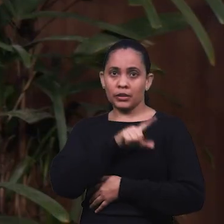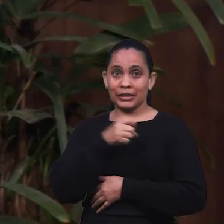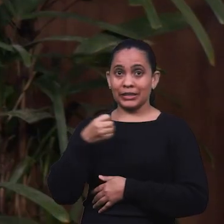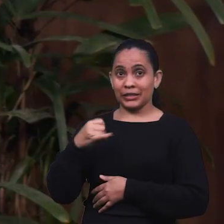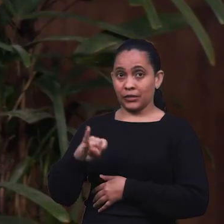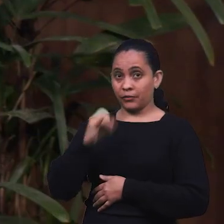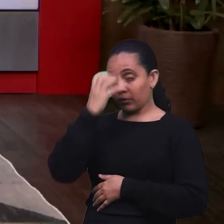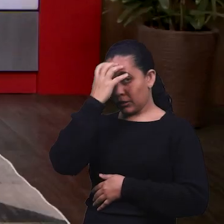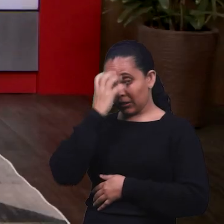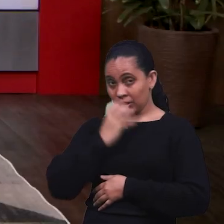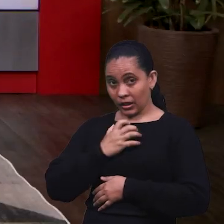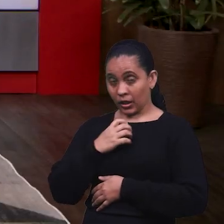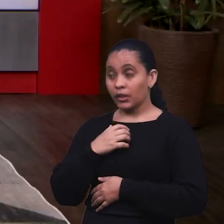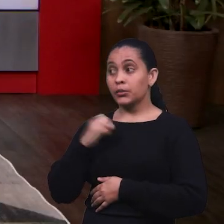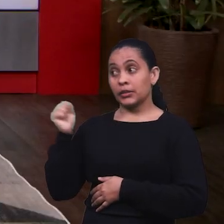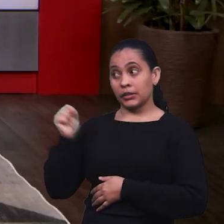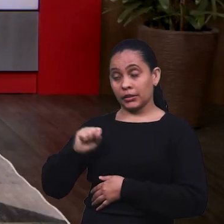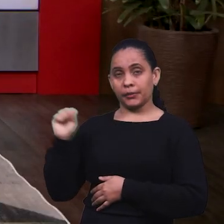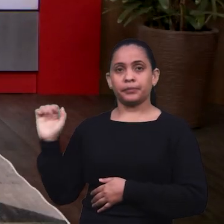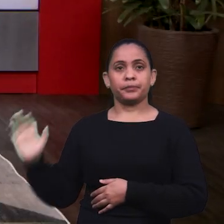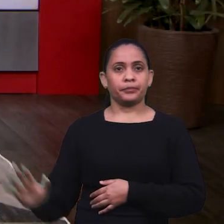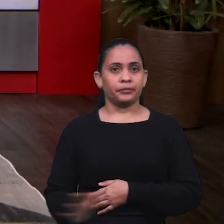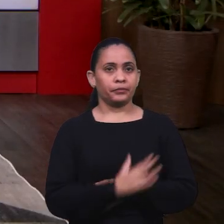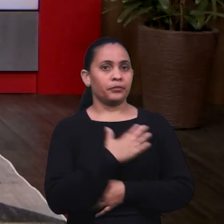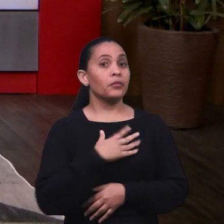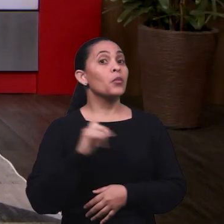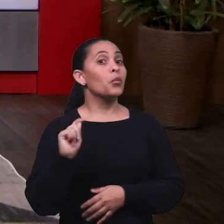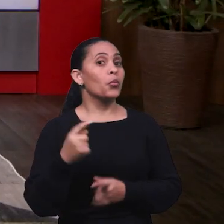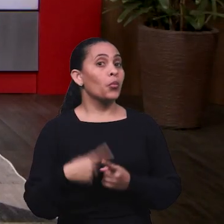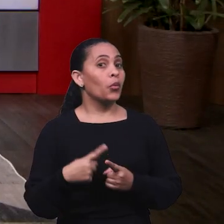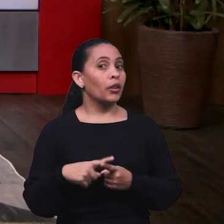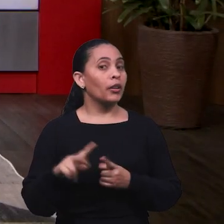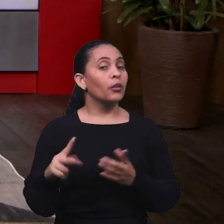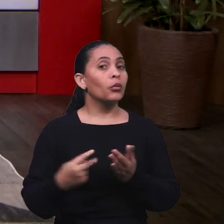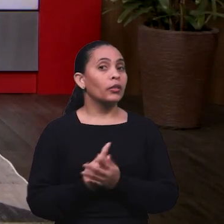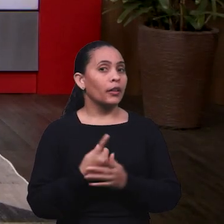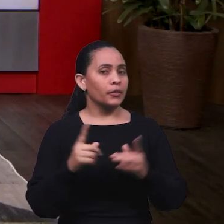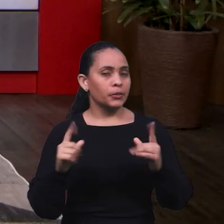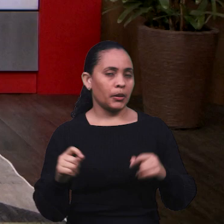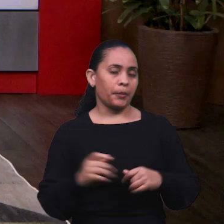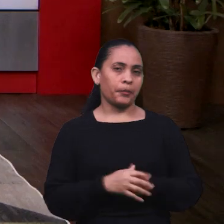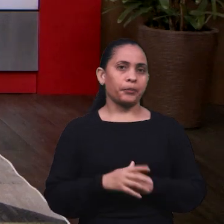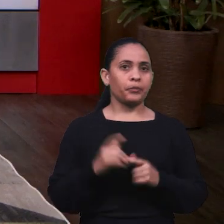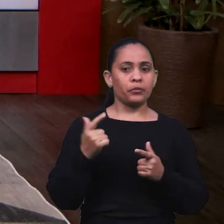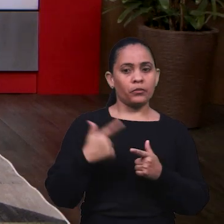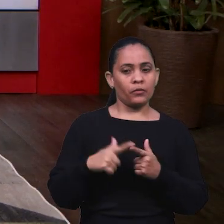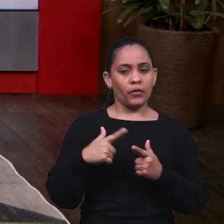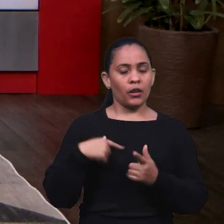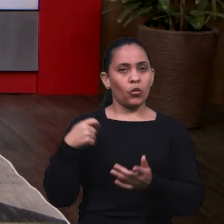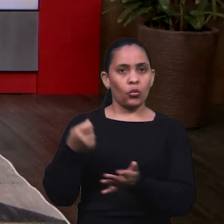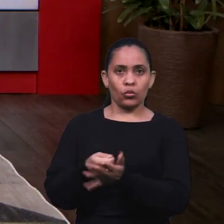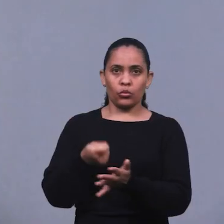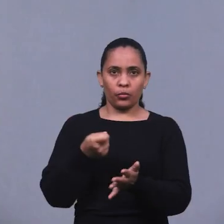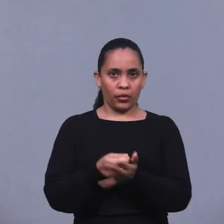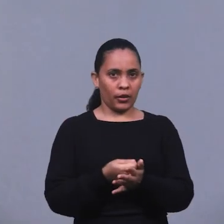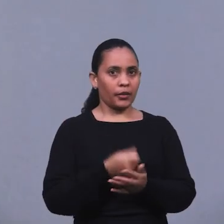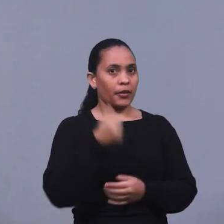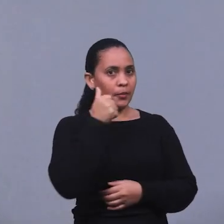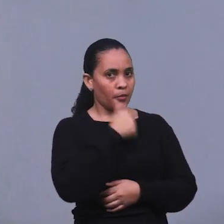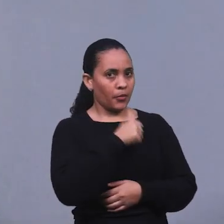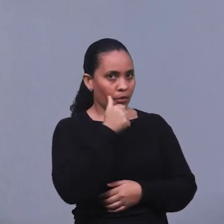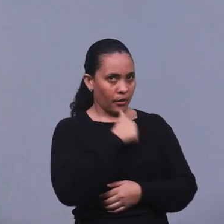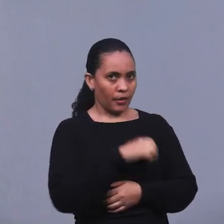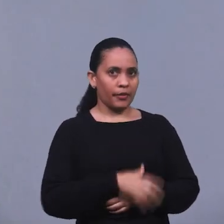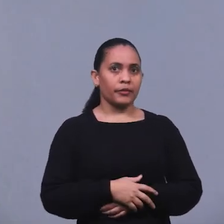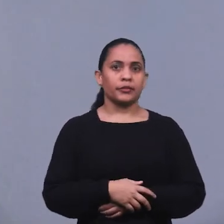aposentar, Se for grave, sim. se for grave. Porque o que que acontece? Depende da gravidade para o tempo de contribuição. A mulher,